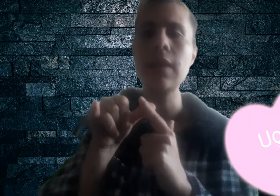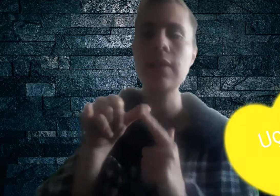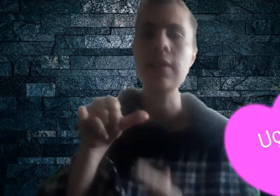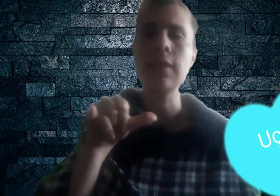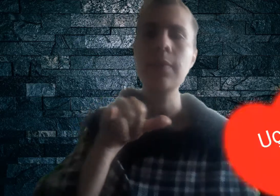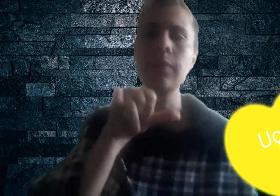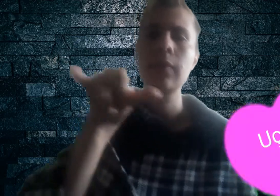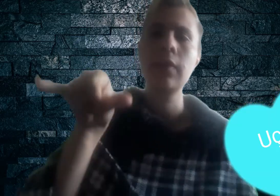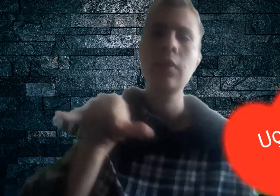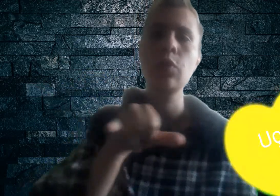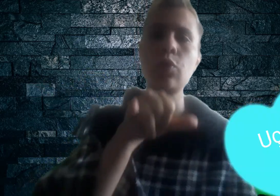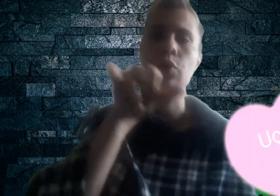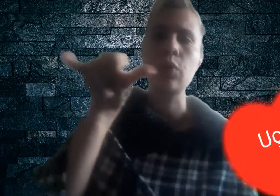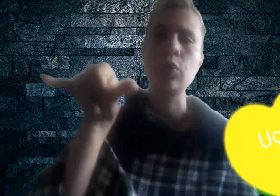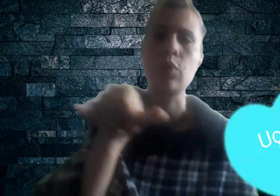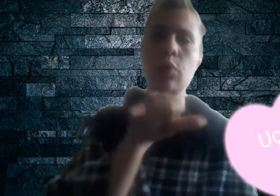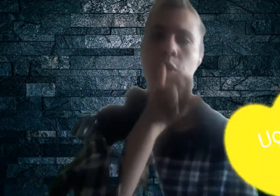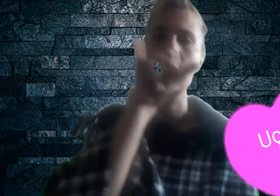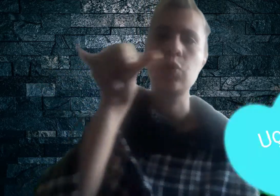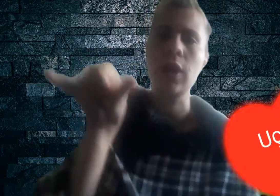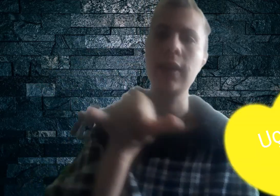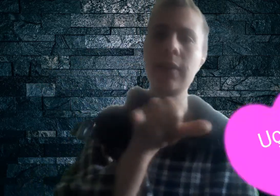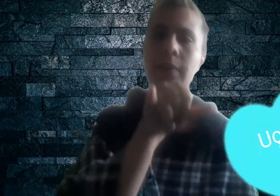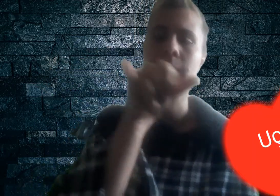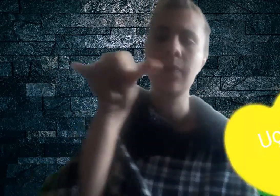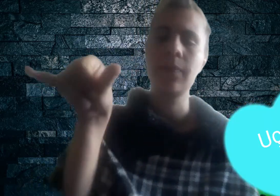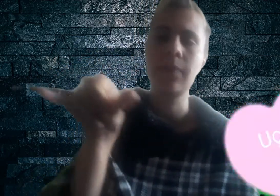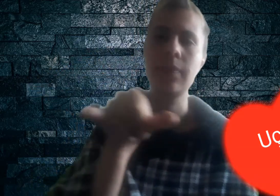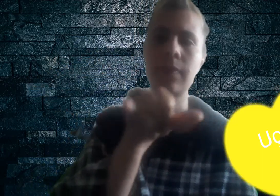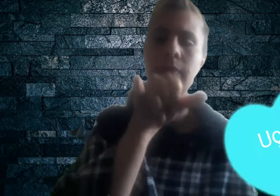açık. Uçuruyoruz. Uçak.